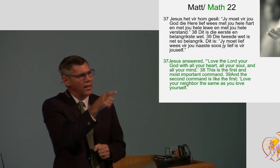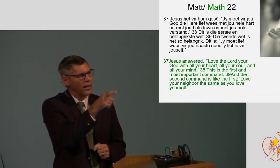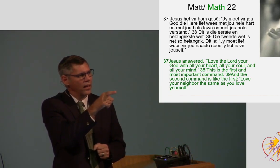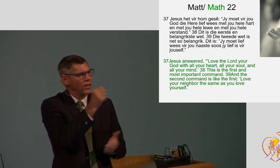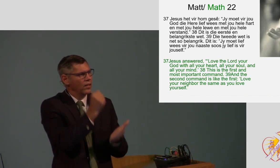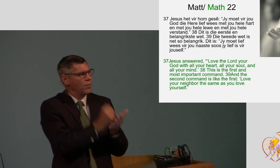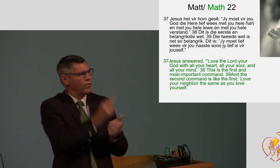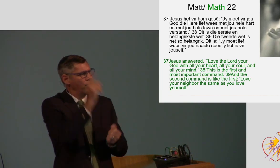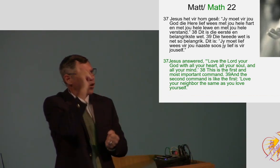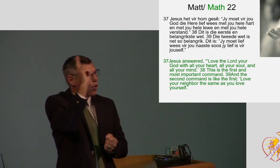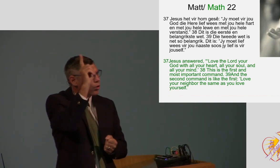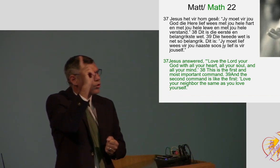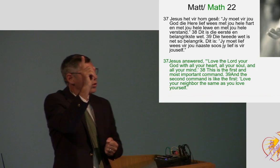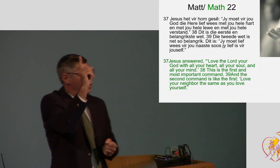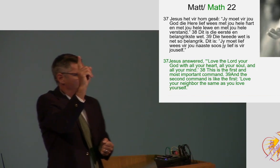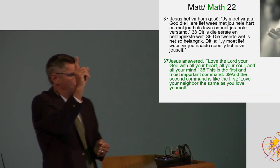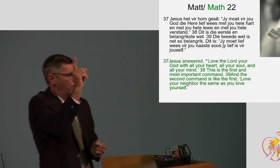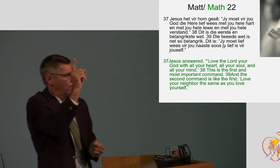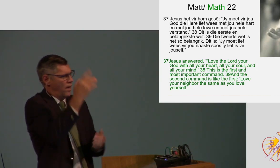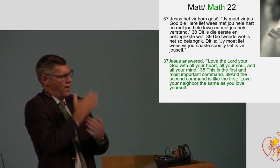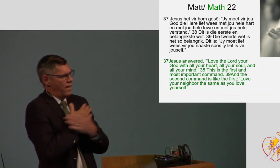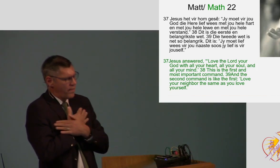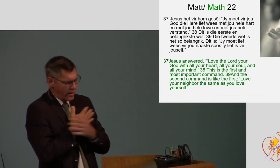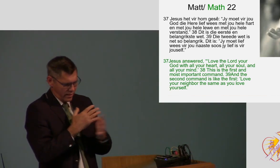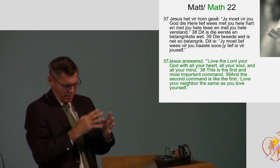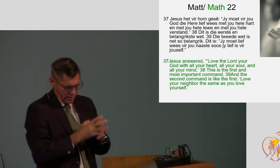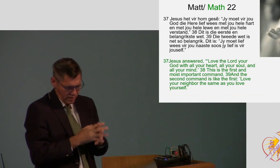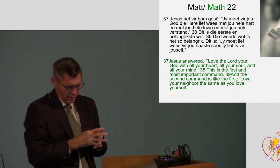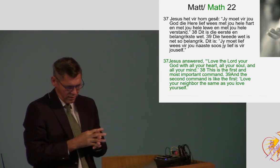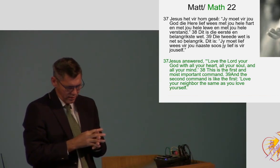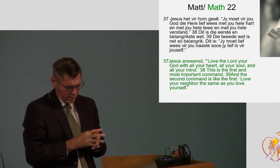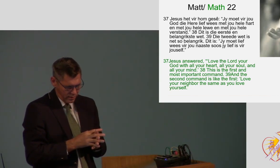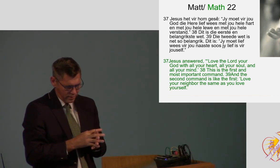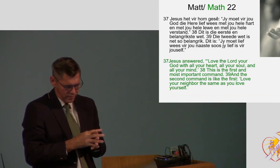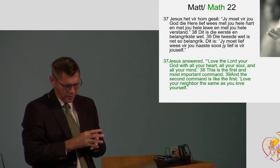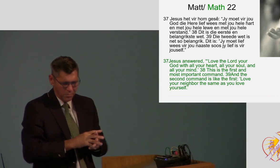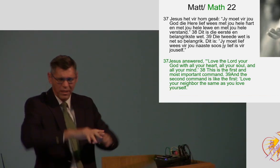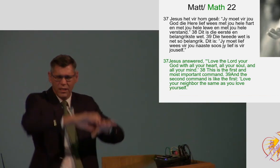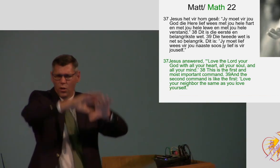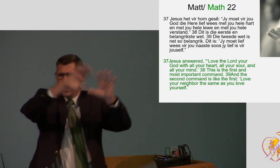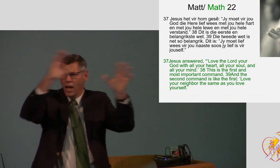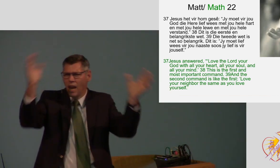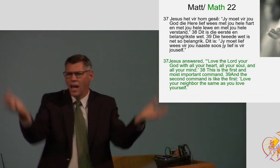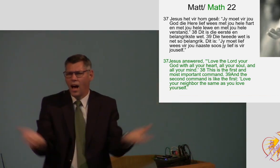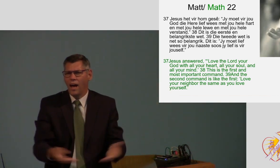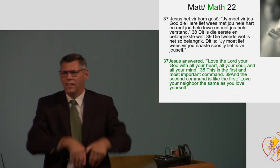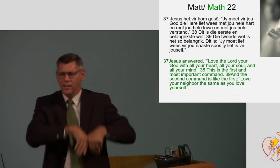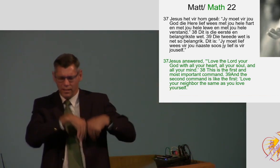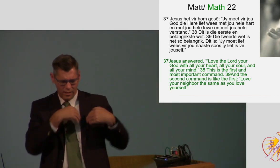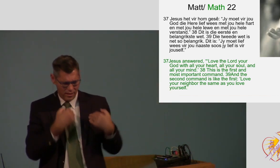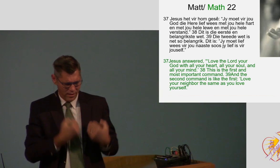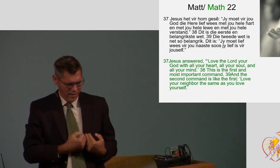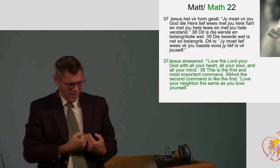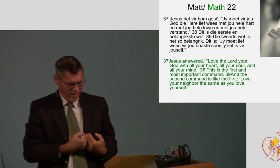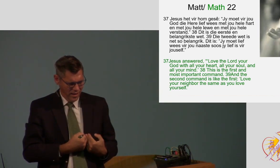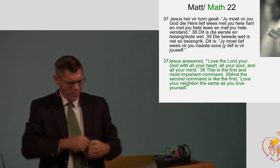jy moet vir God lief wees, met jou hele hart, en met jou